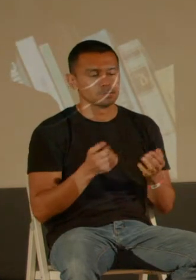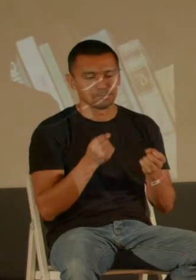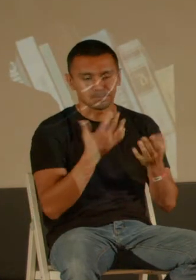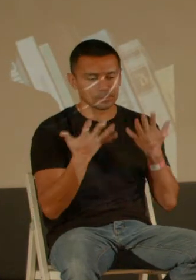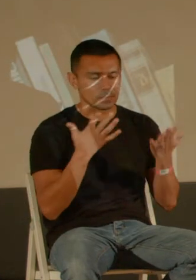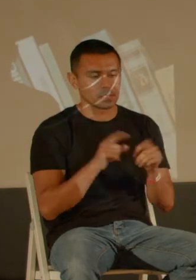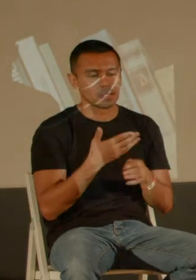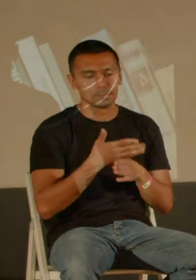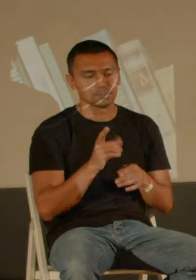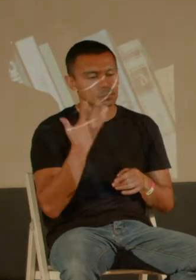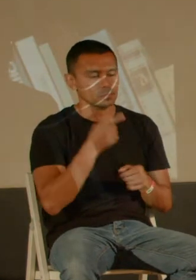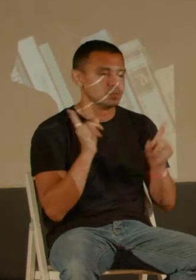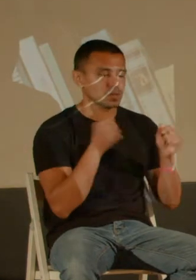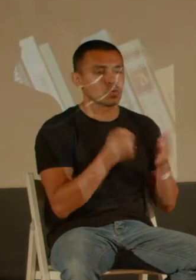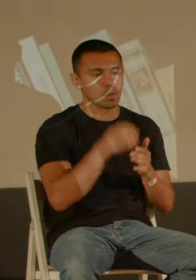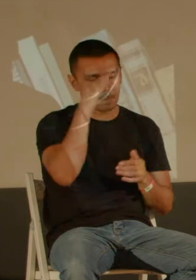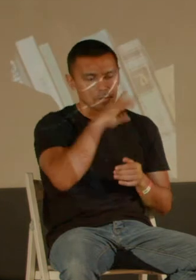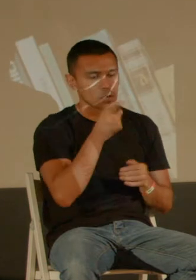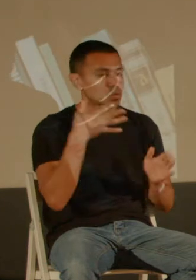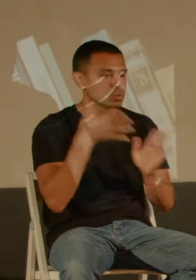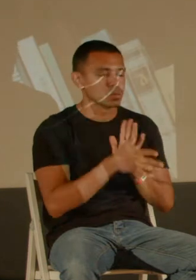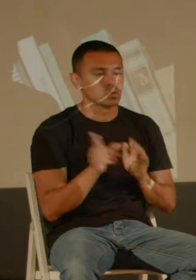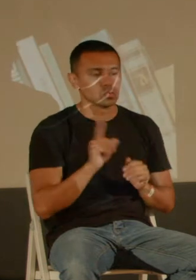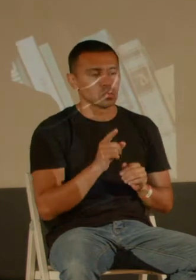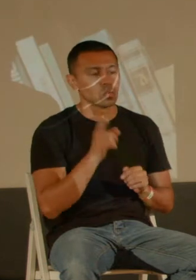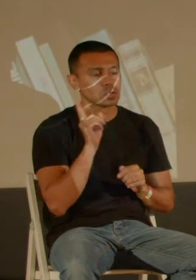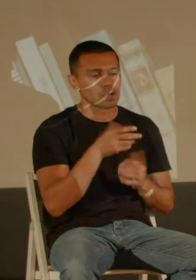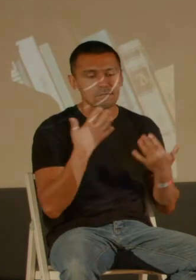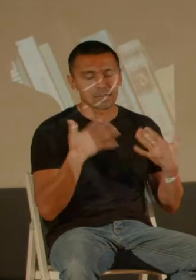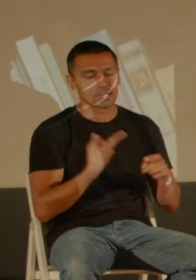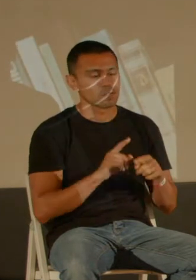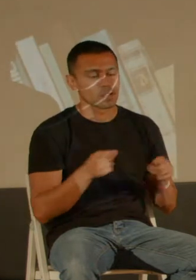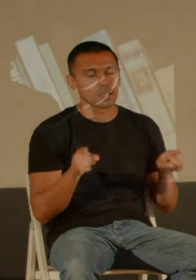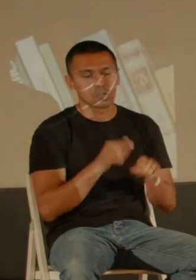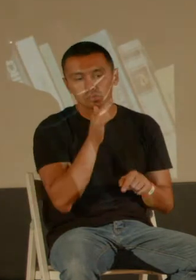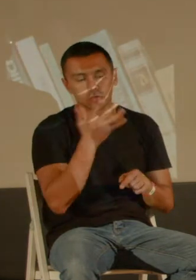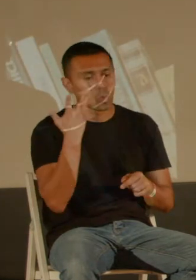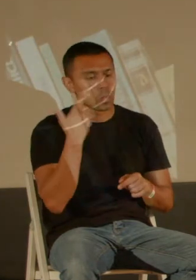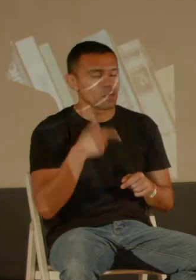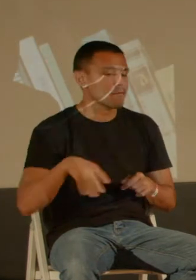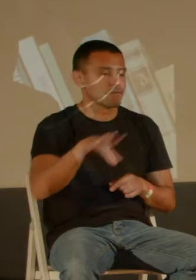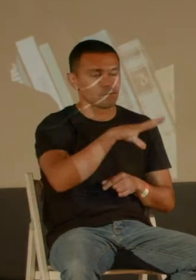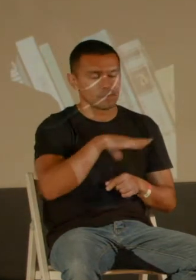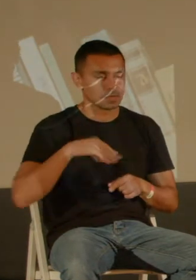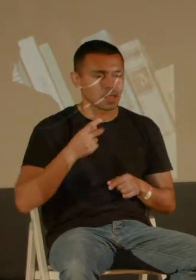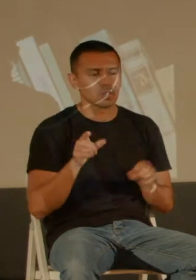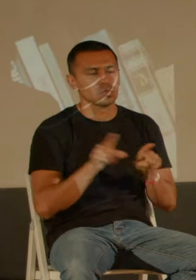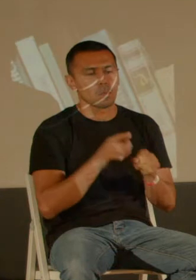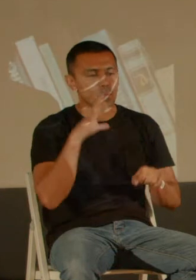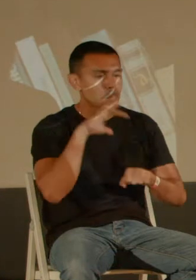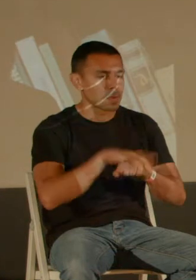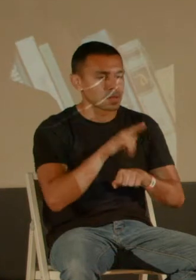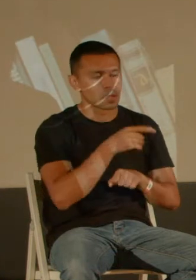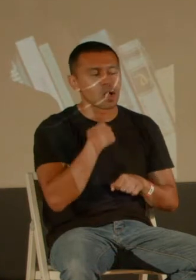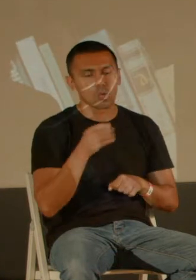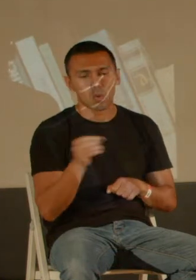яскравий такий елемент, коли вона їде до батьків, і вона розуміє, що оскільки вже це вже такий час, коли всі не те, що помітили